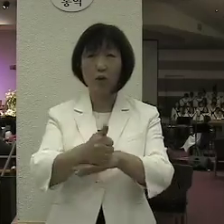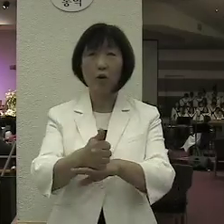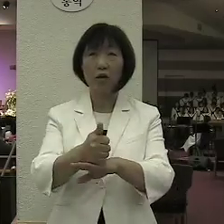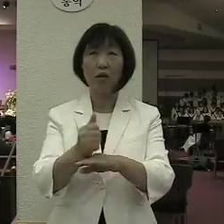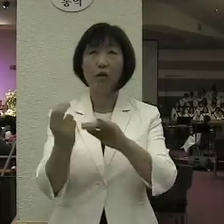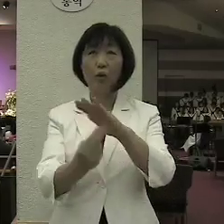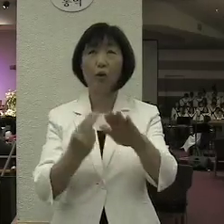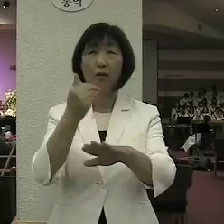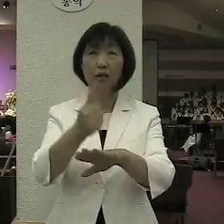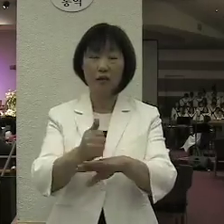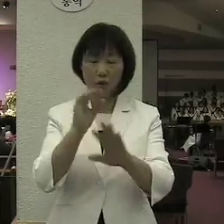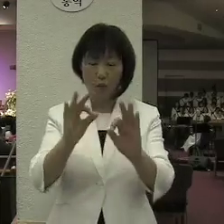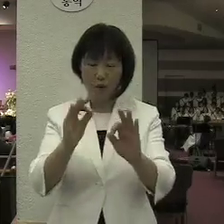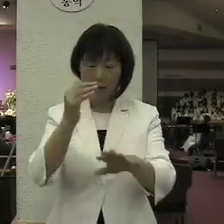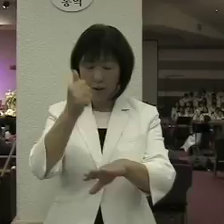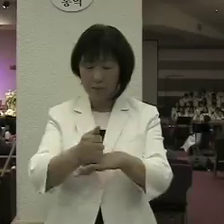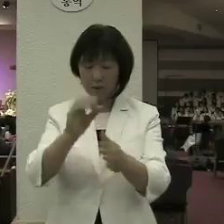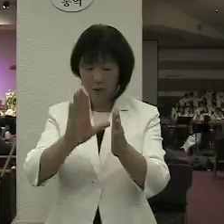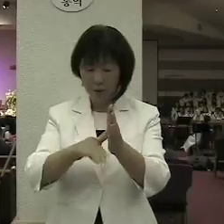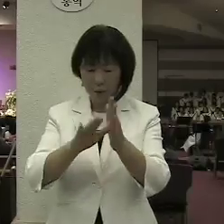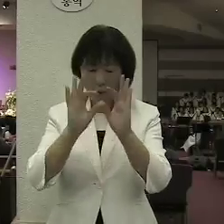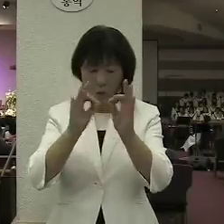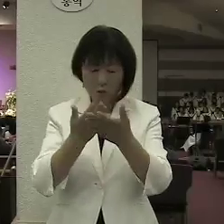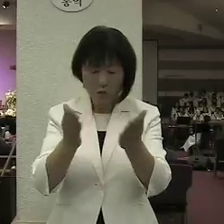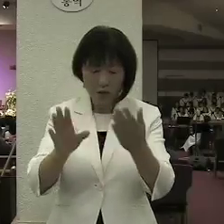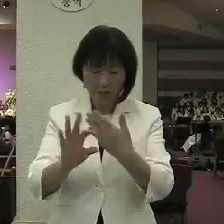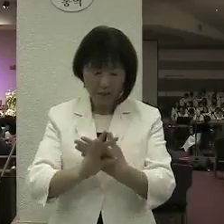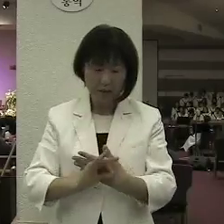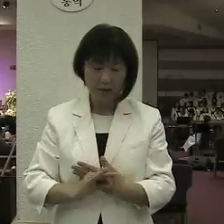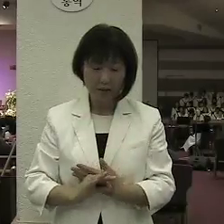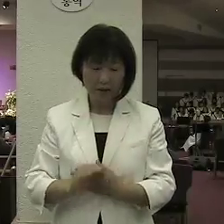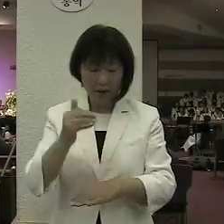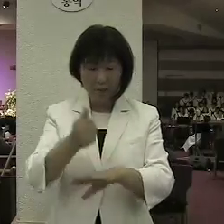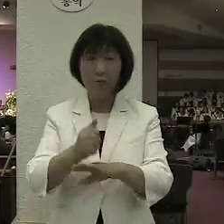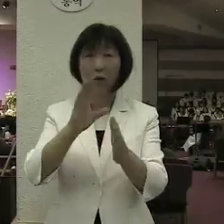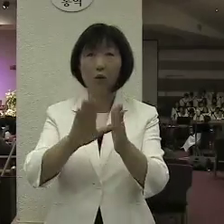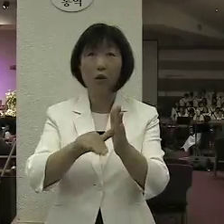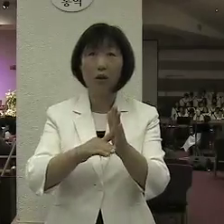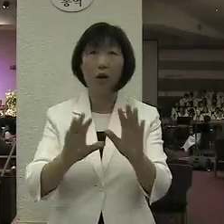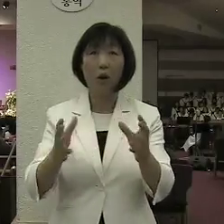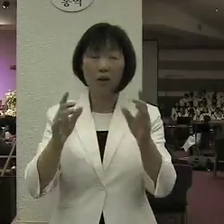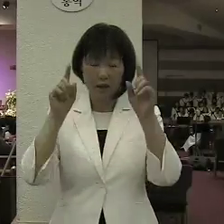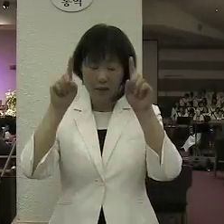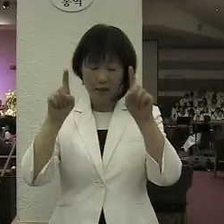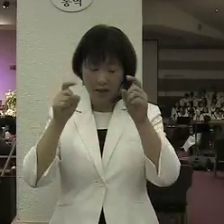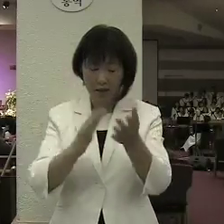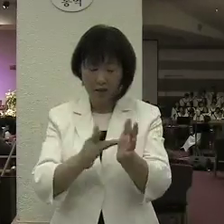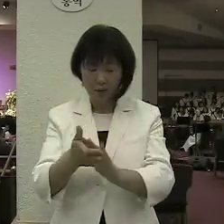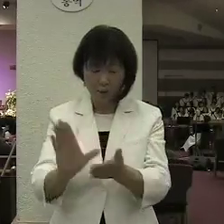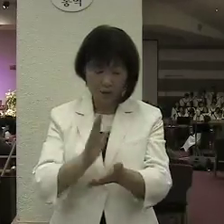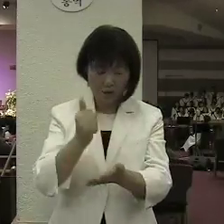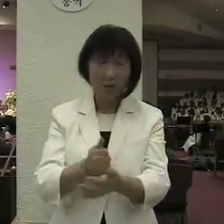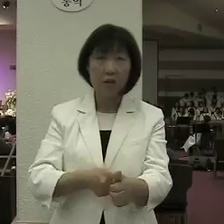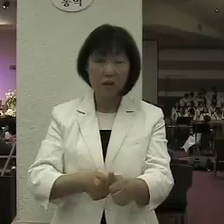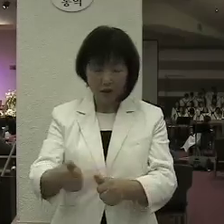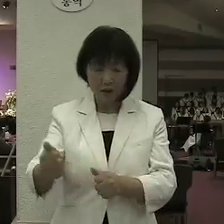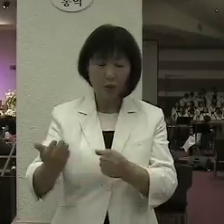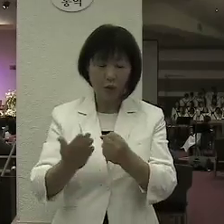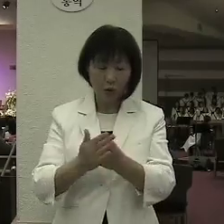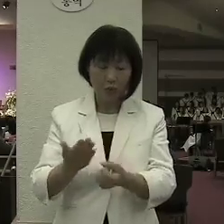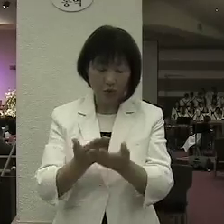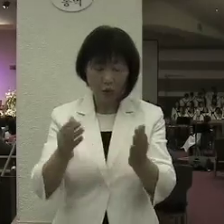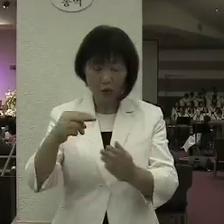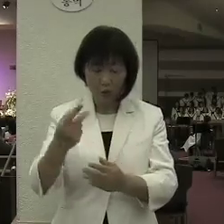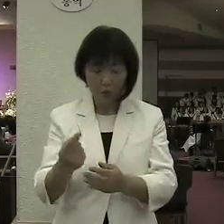그렇게 아파하더라고요. 그러나 곧 아기가 날 것이다. 결과가 분명히 있을 것이다. 그 결과가 좋을 것이다 하니까